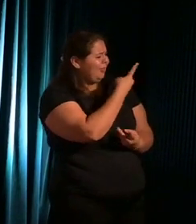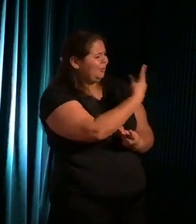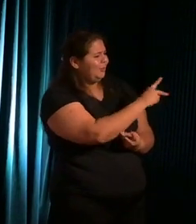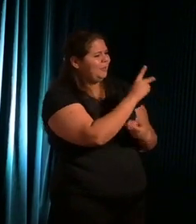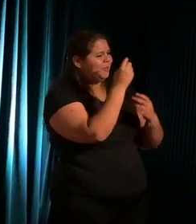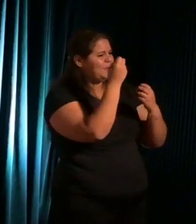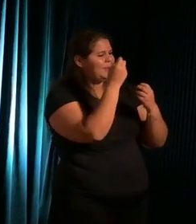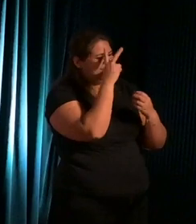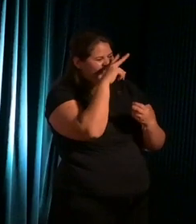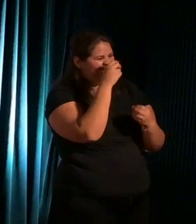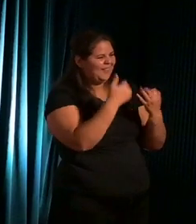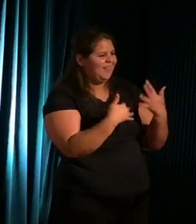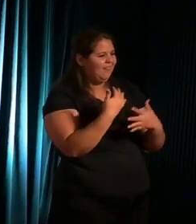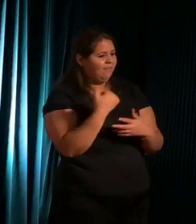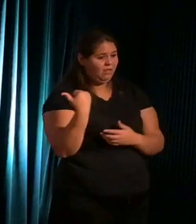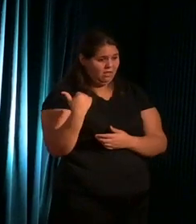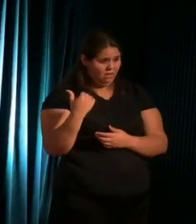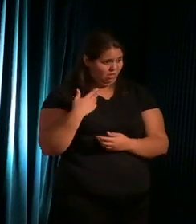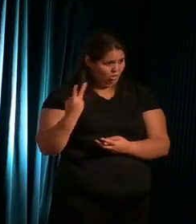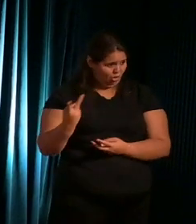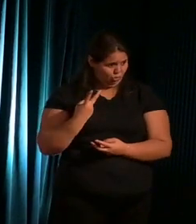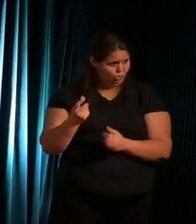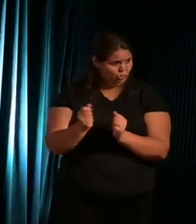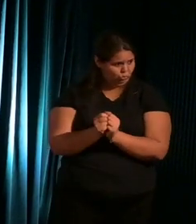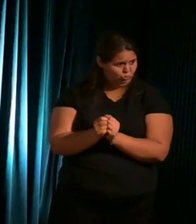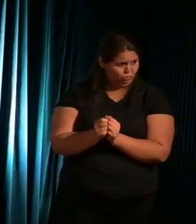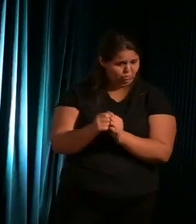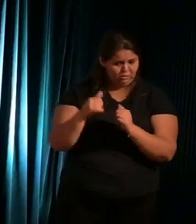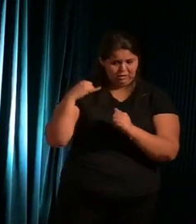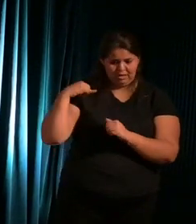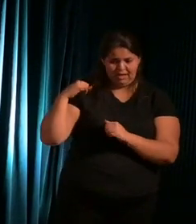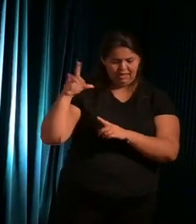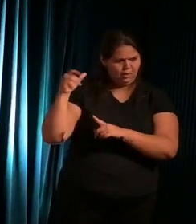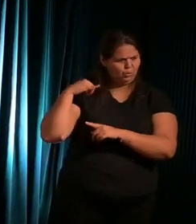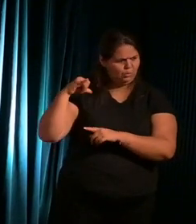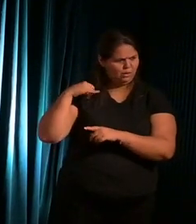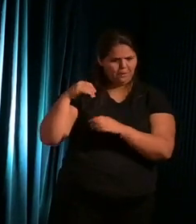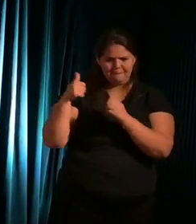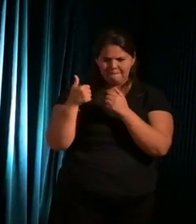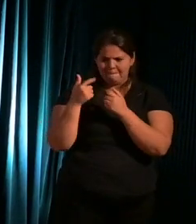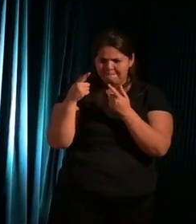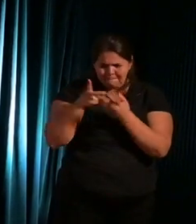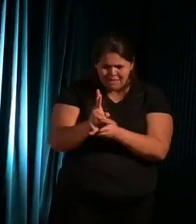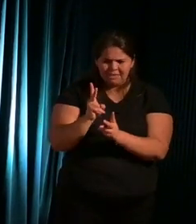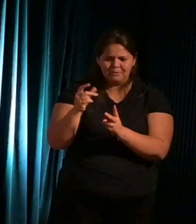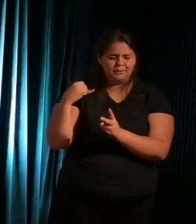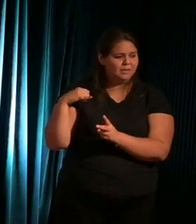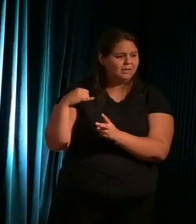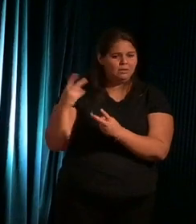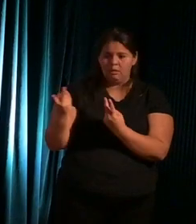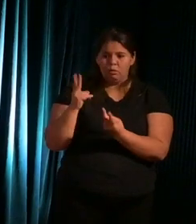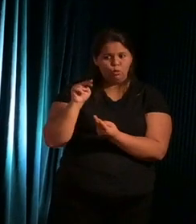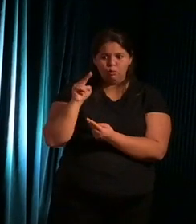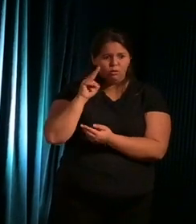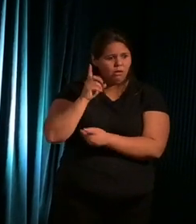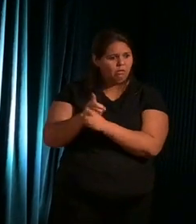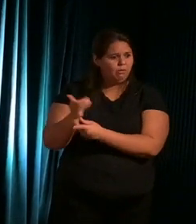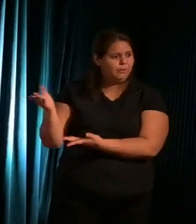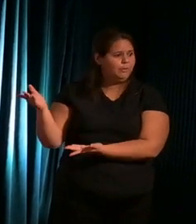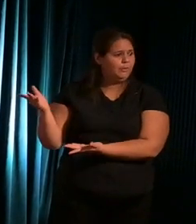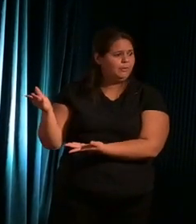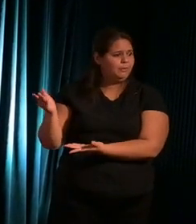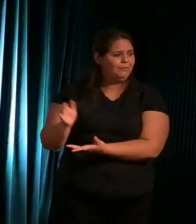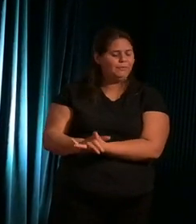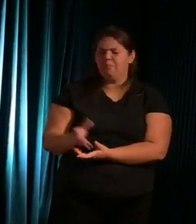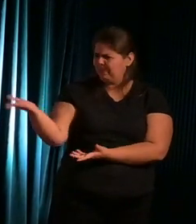Moramos na mesma cidade, ela não me dá chance de revê-la nunca. Ah, é verdade. Sabe como é que eu revi essa moça? Me dá